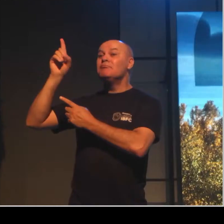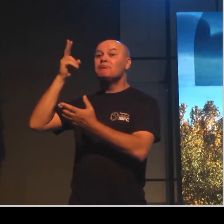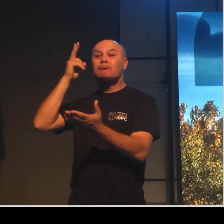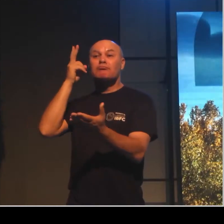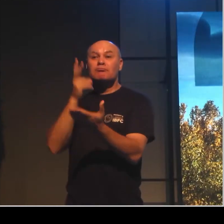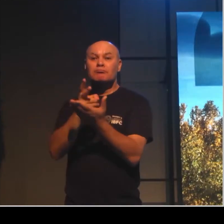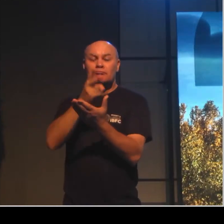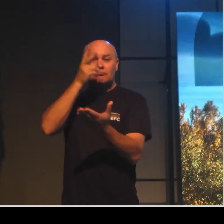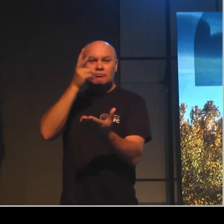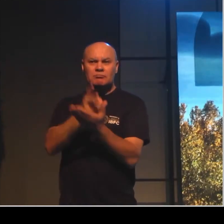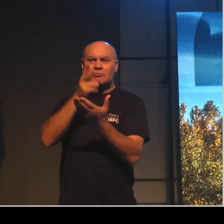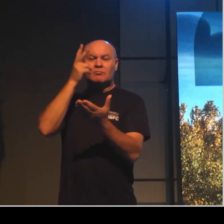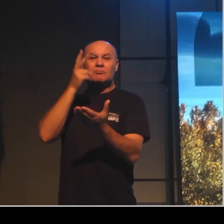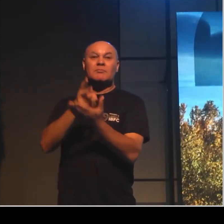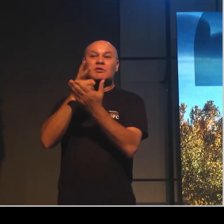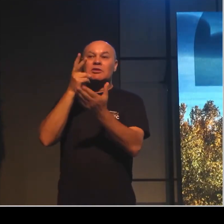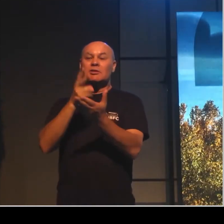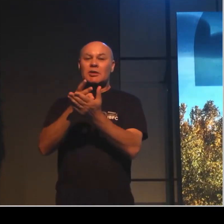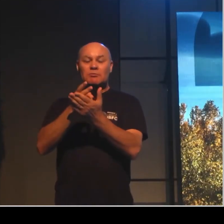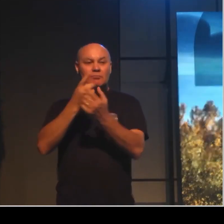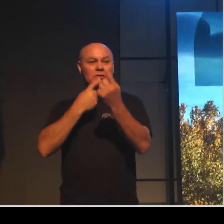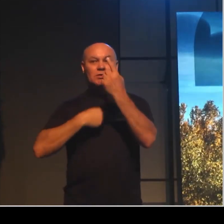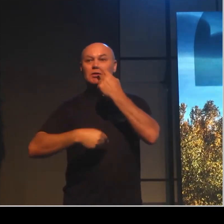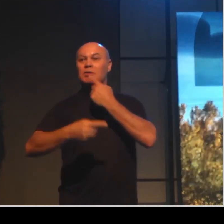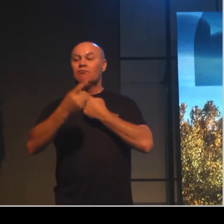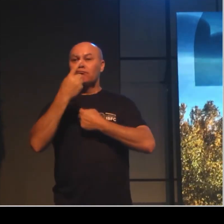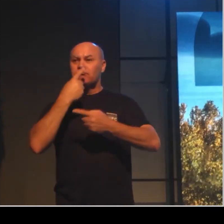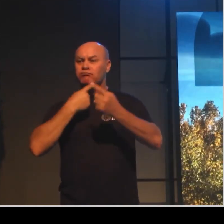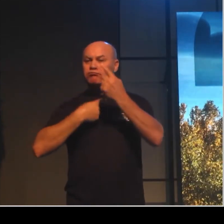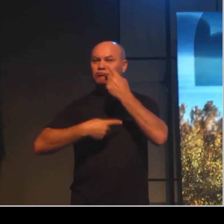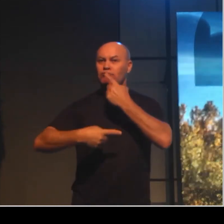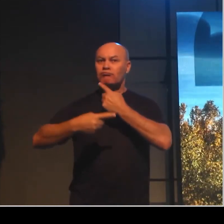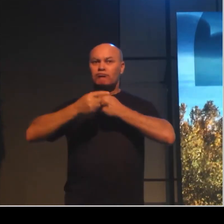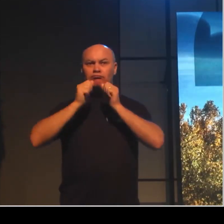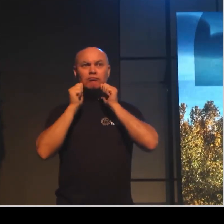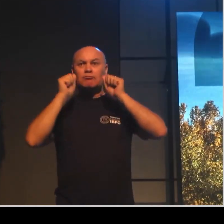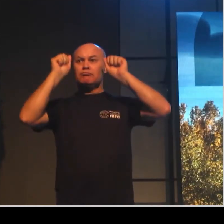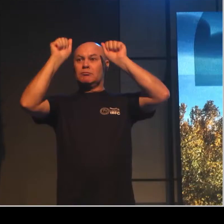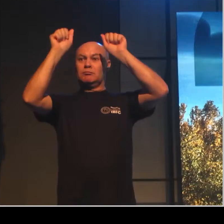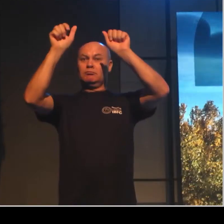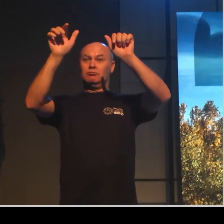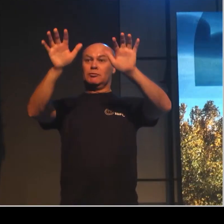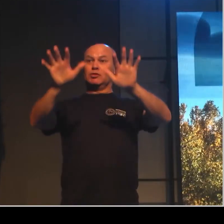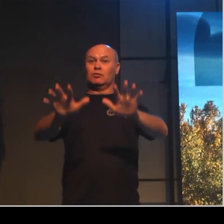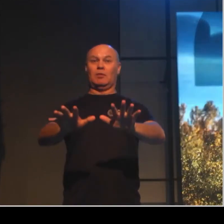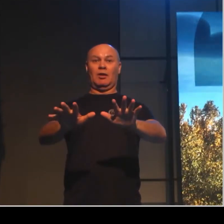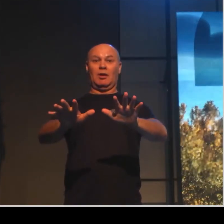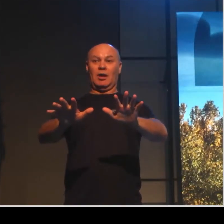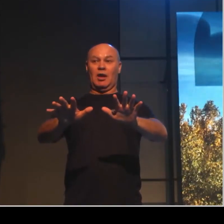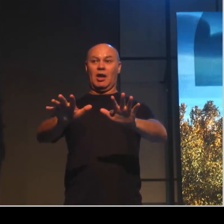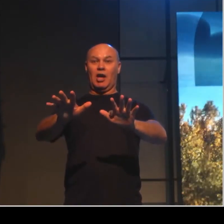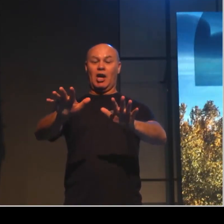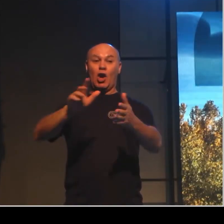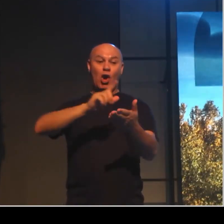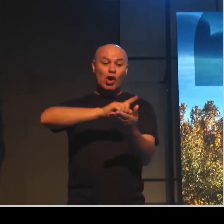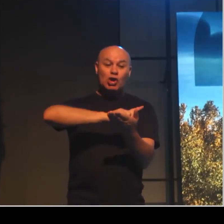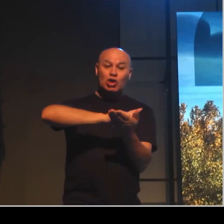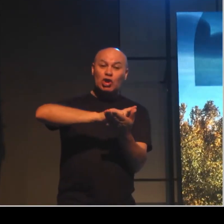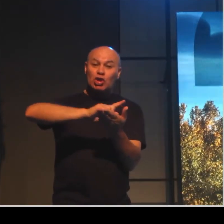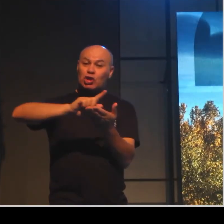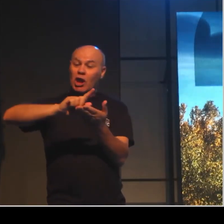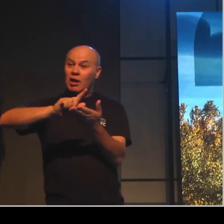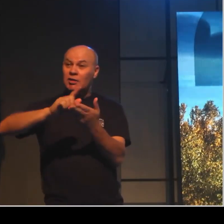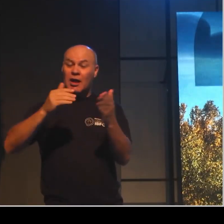abençoar. De Gênesis a Apocalipse na Bíblia, você percebe um Deus que tem